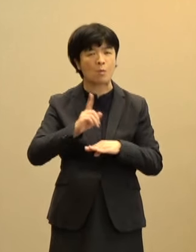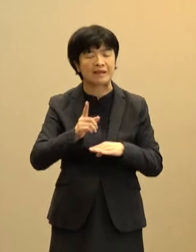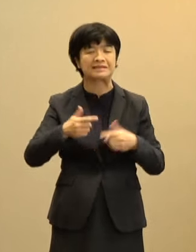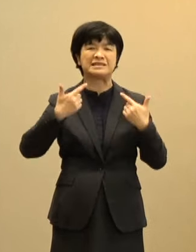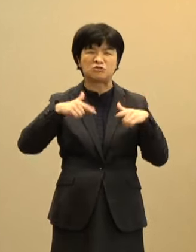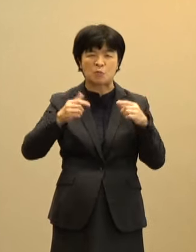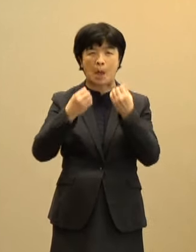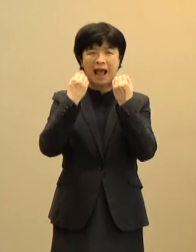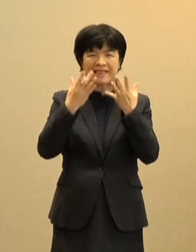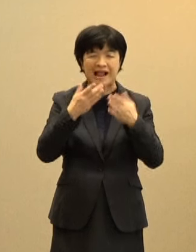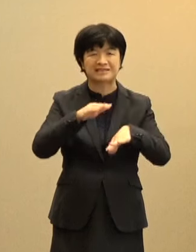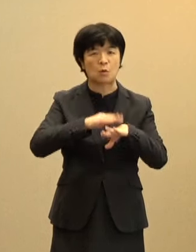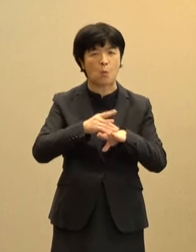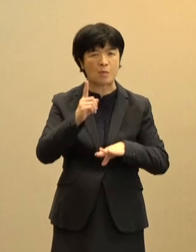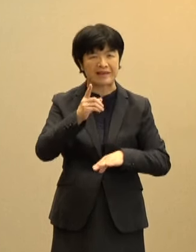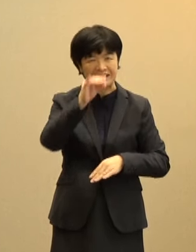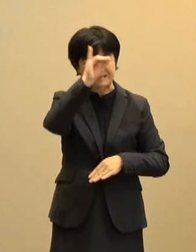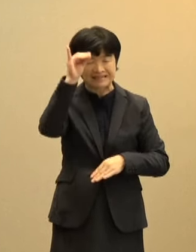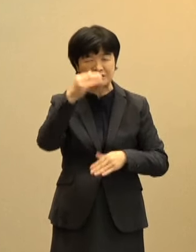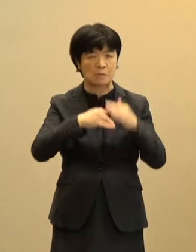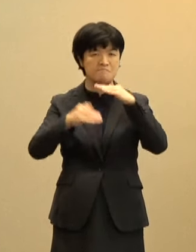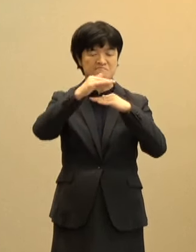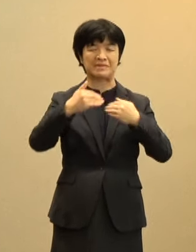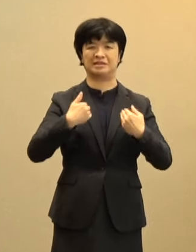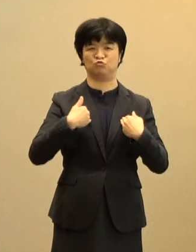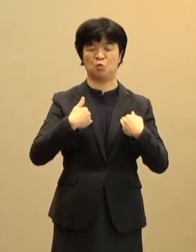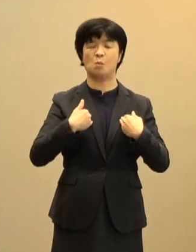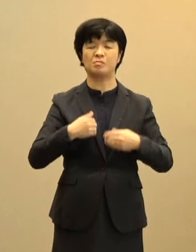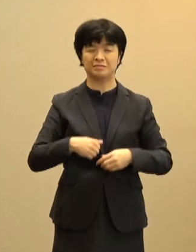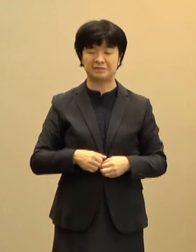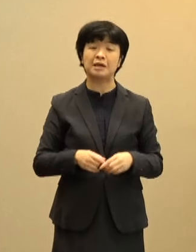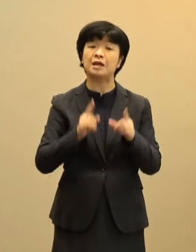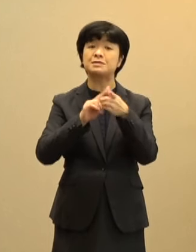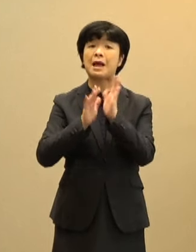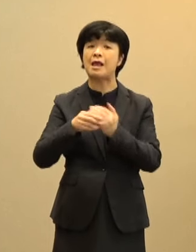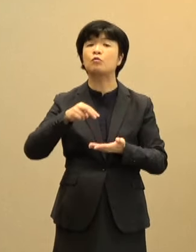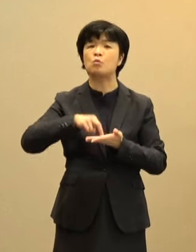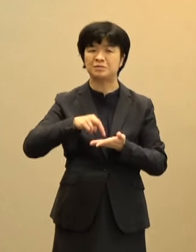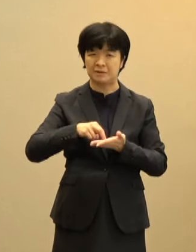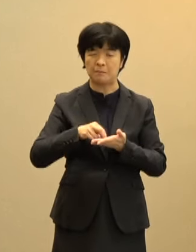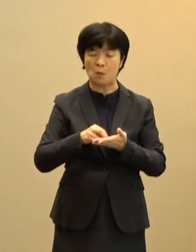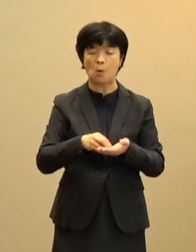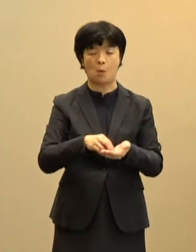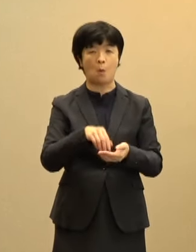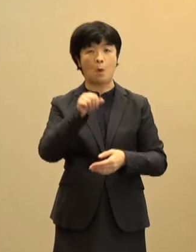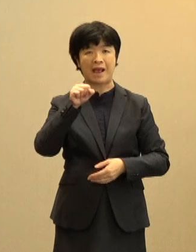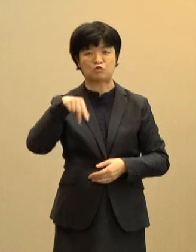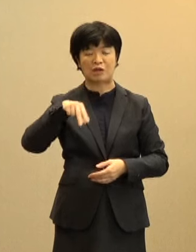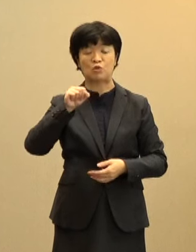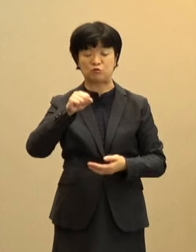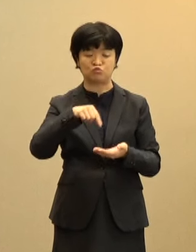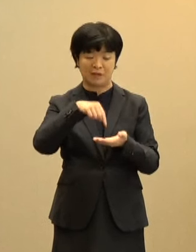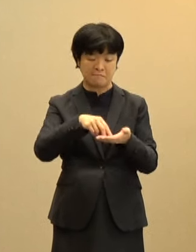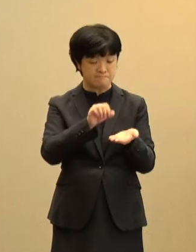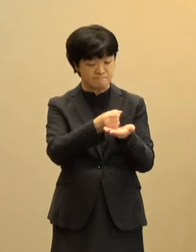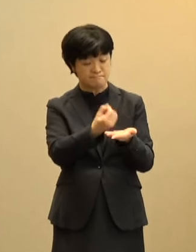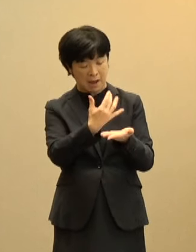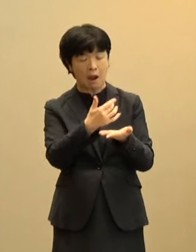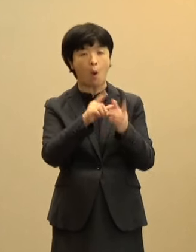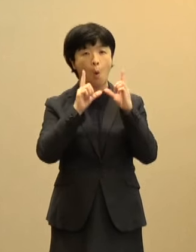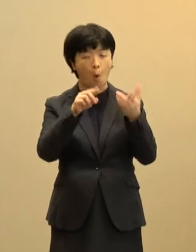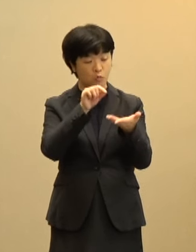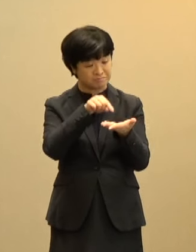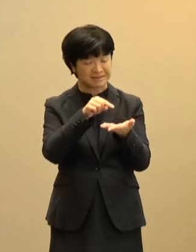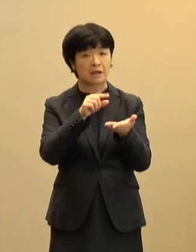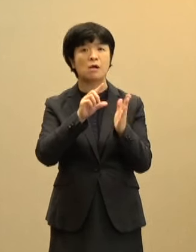です。県内でも、SNS 上の投資関連の広告を閲覧をした方に、専門的な投資知識